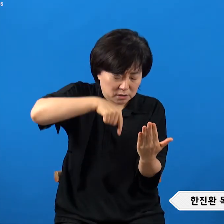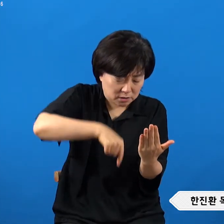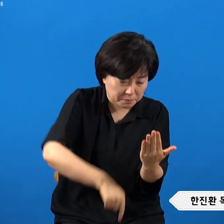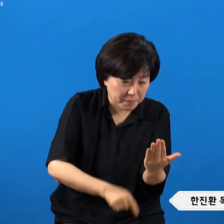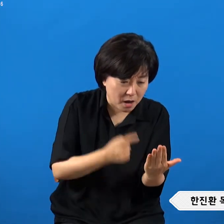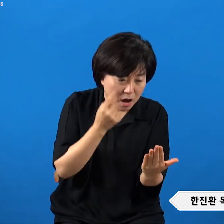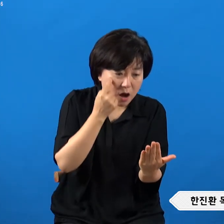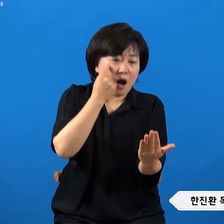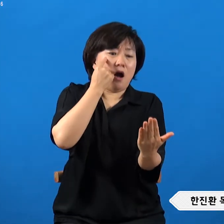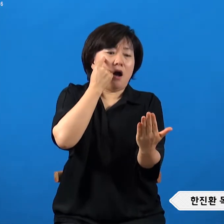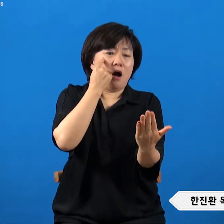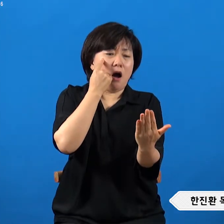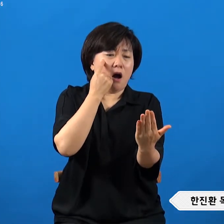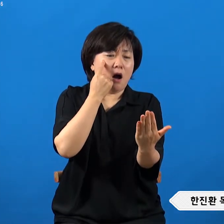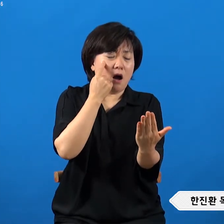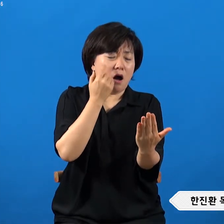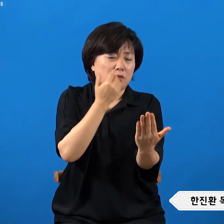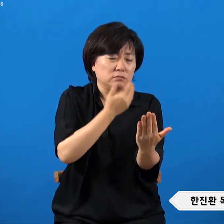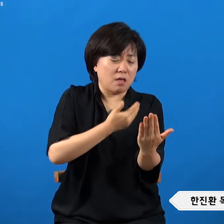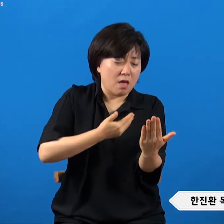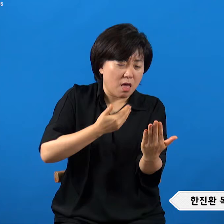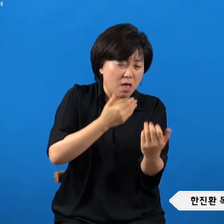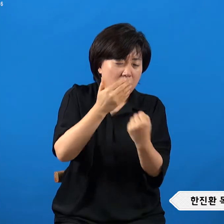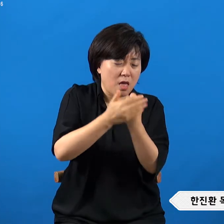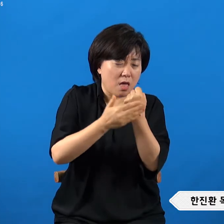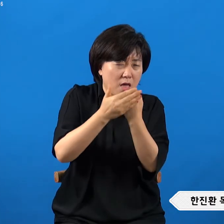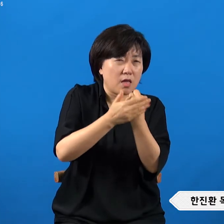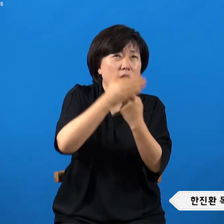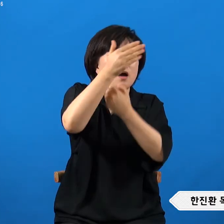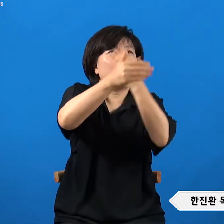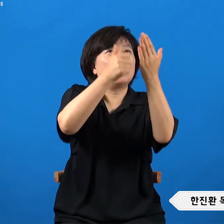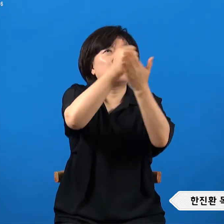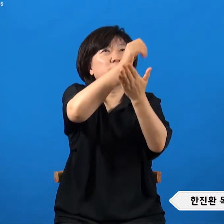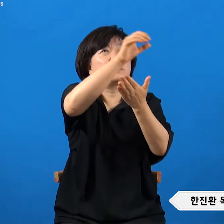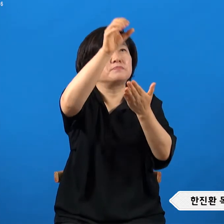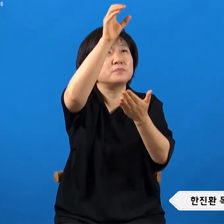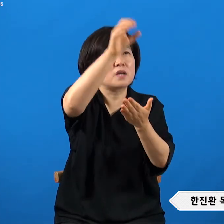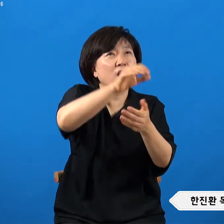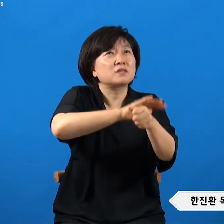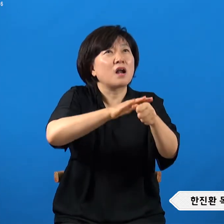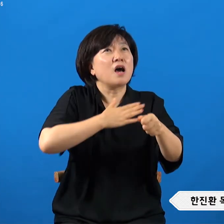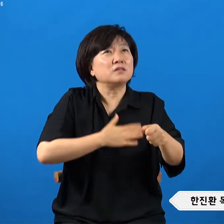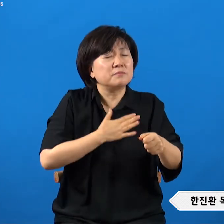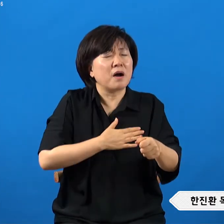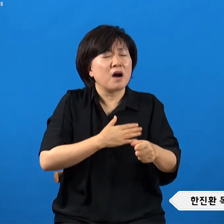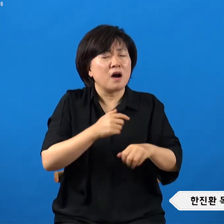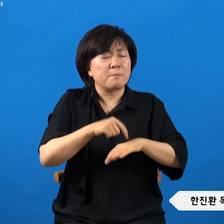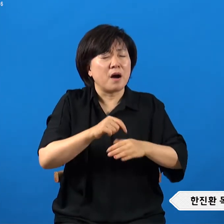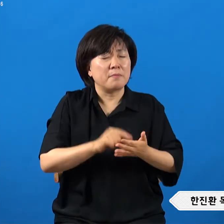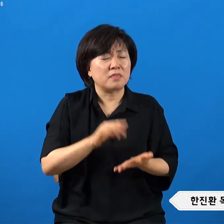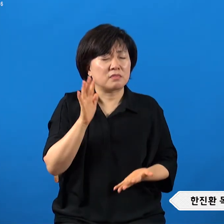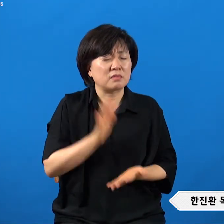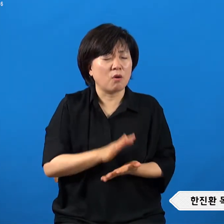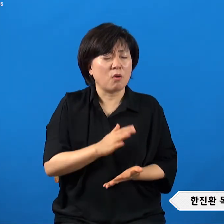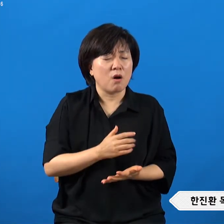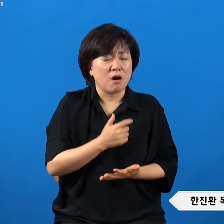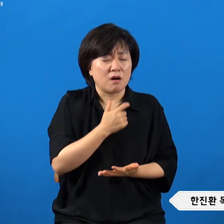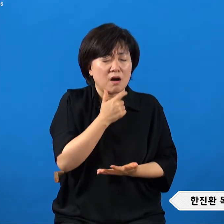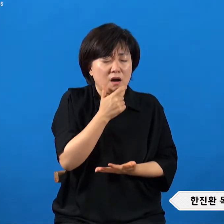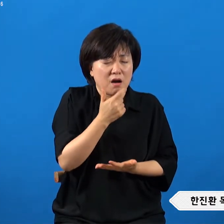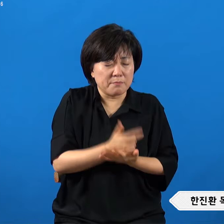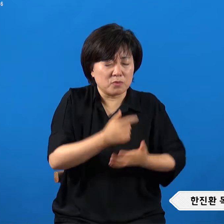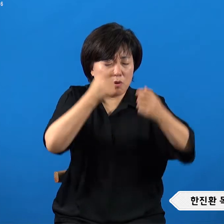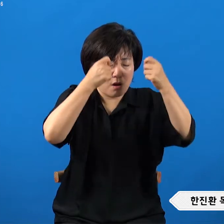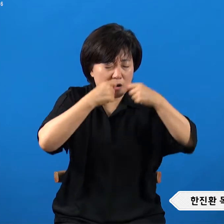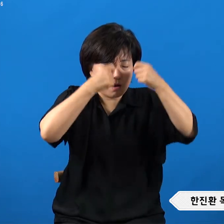깨달아져서 그래서 그 잘 아는 십자가인데도 그날따라 그냥 가슴이 뜨거워지고 눈물이 쏟아지고 하는 것은 달리